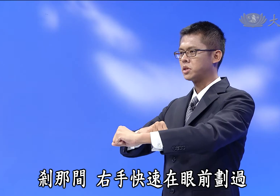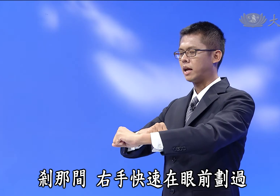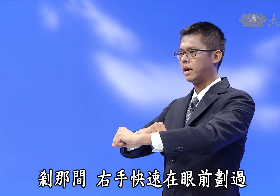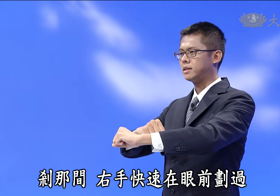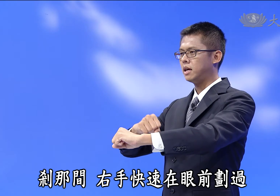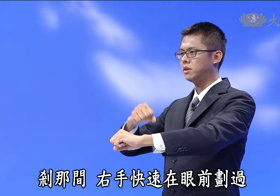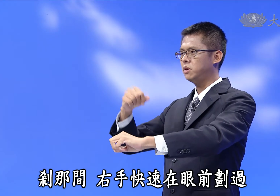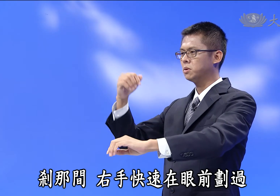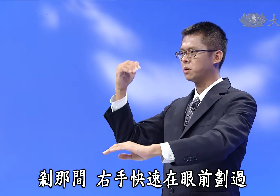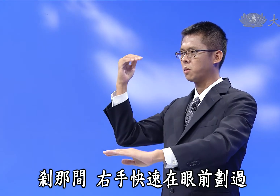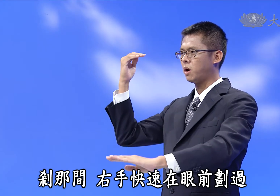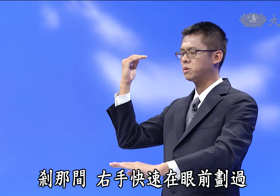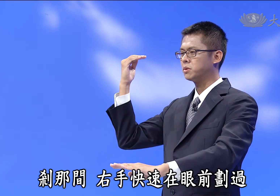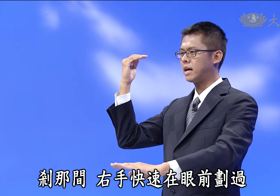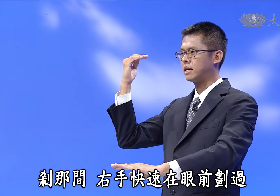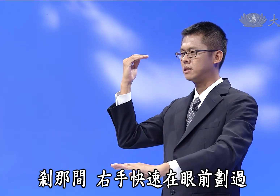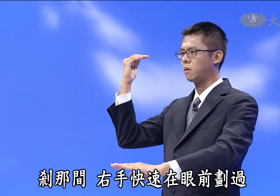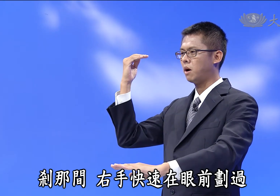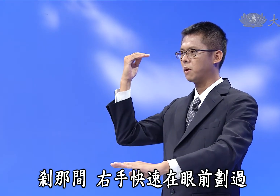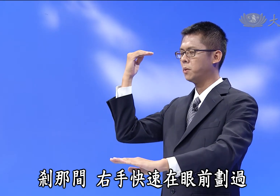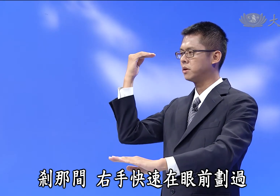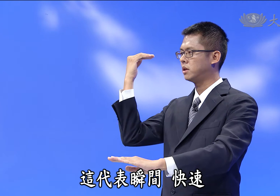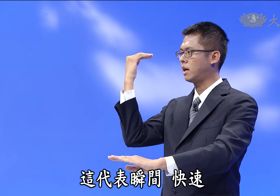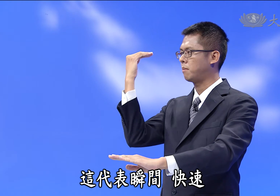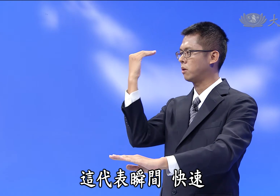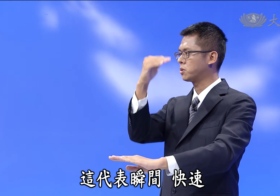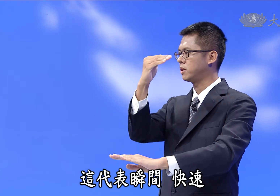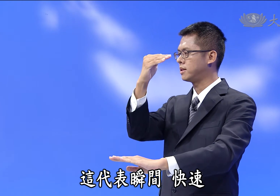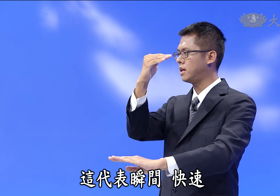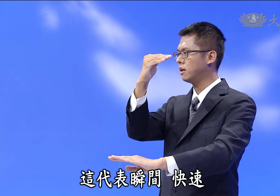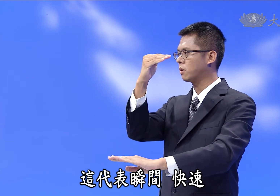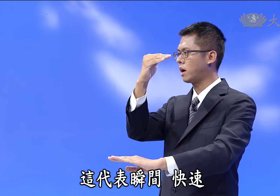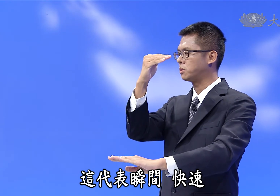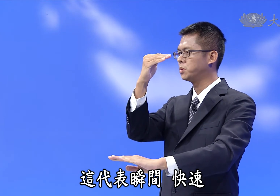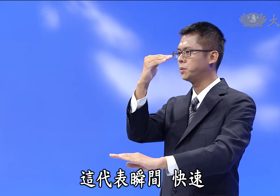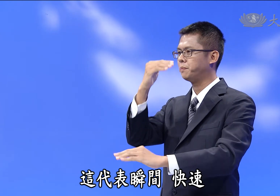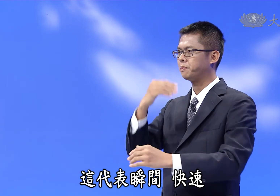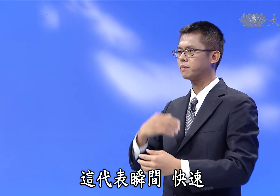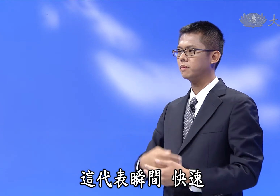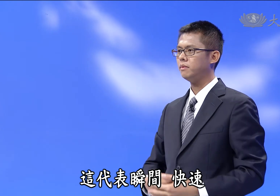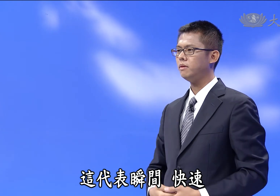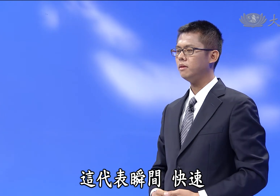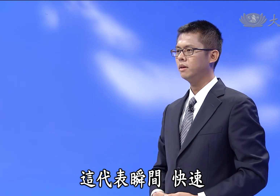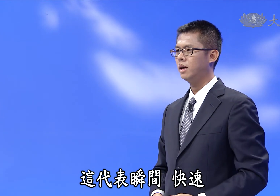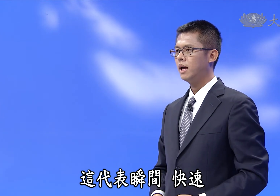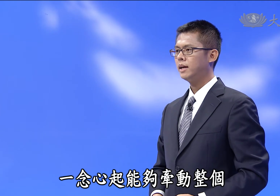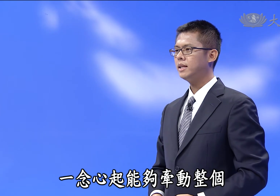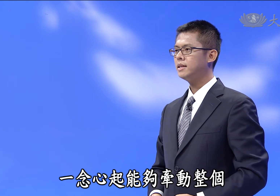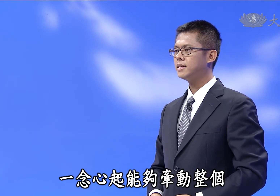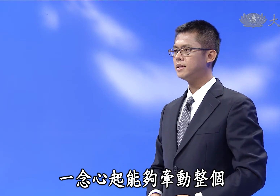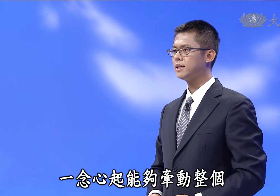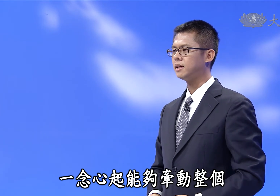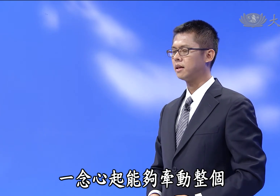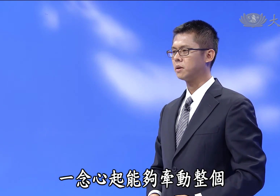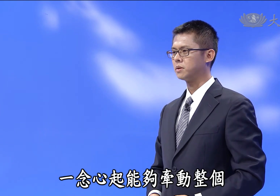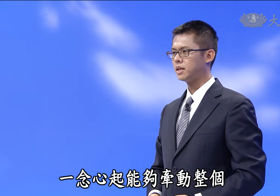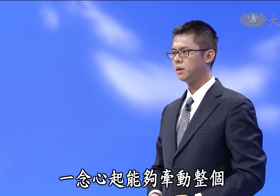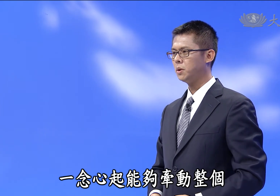那间，右手快速在眼前划过，这代表瞬间快速。一念心起，能够牵动整